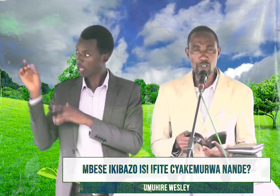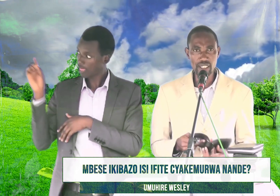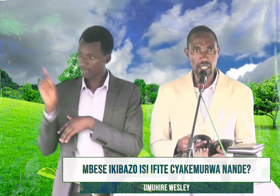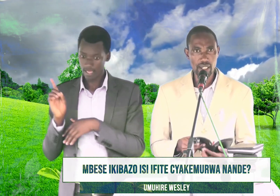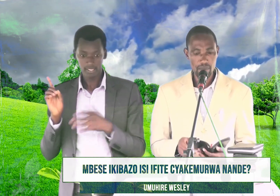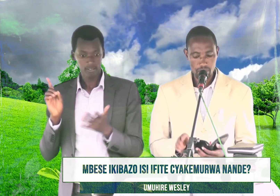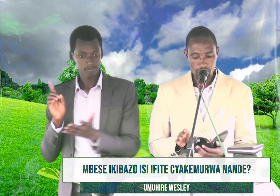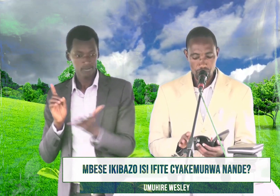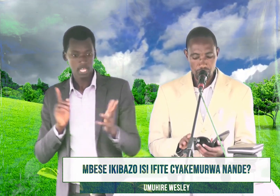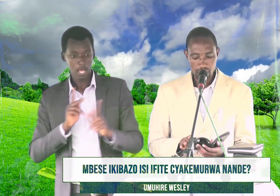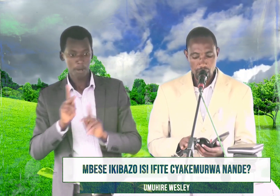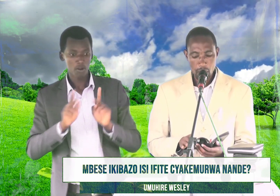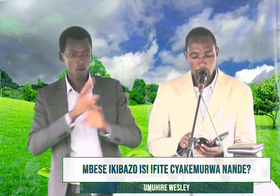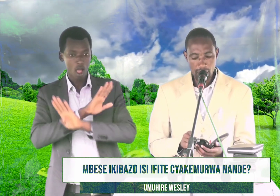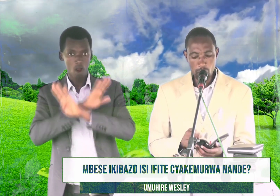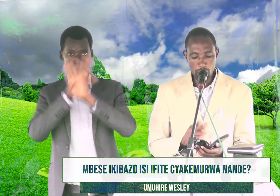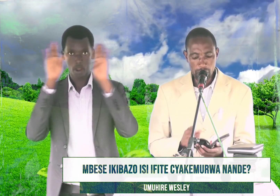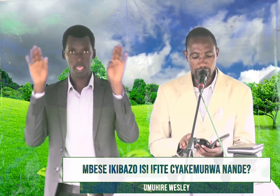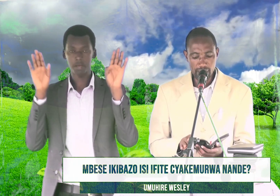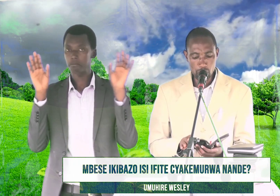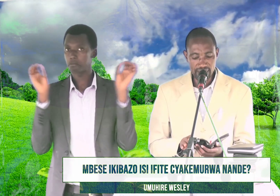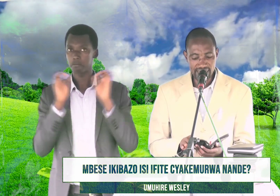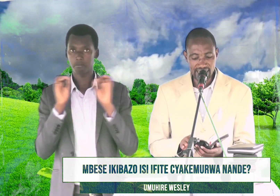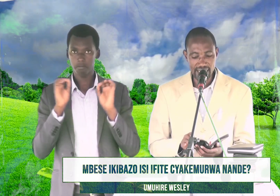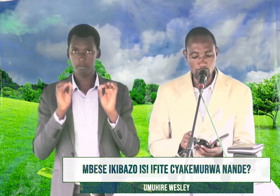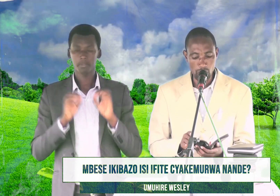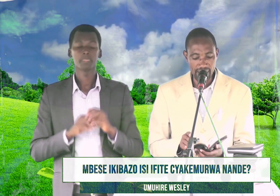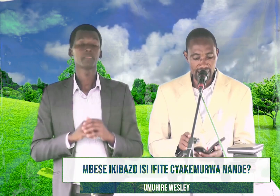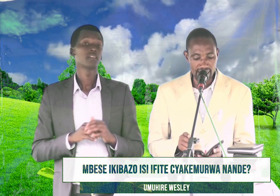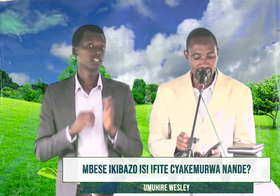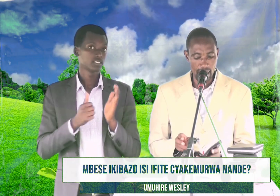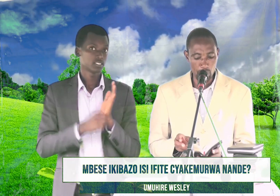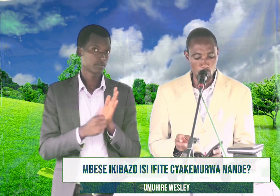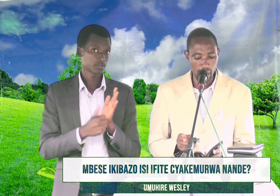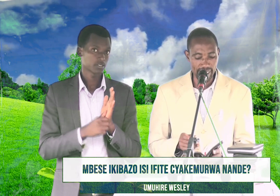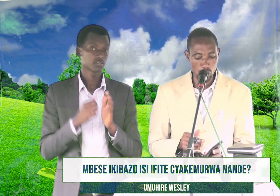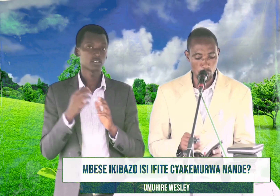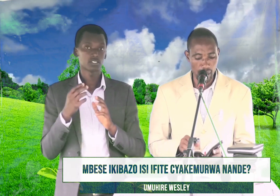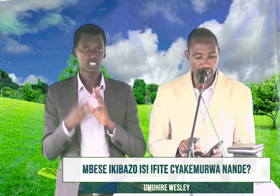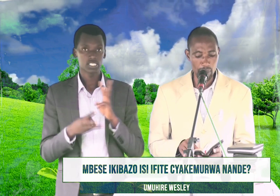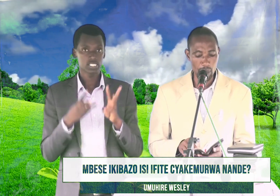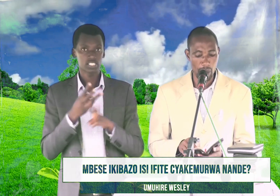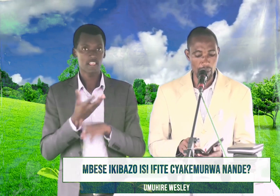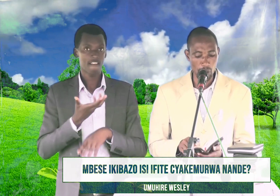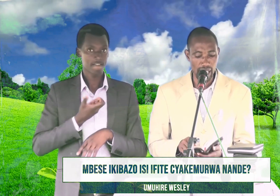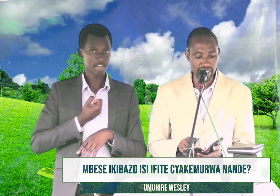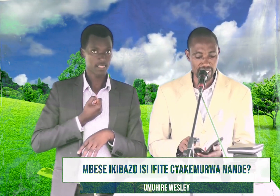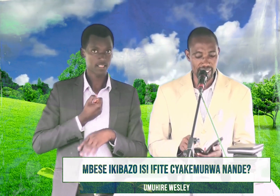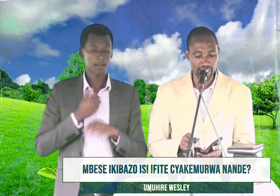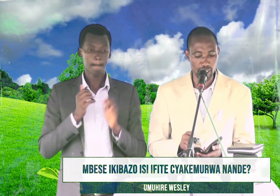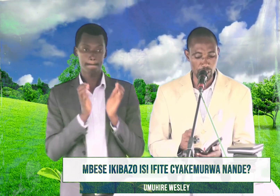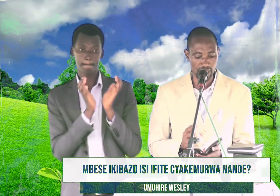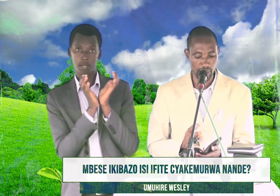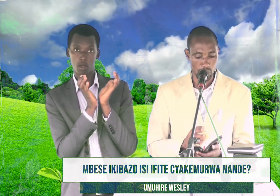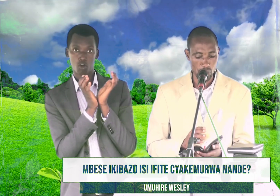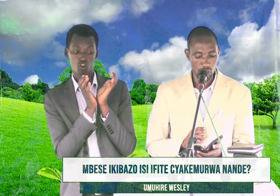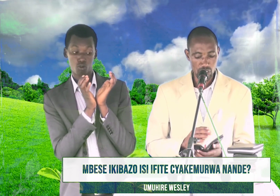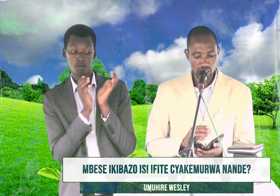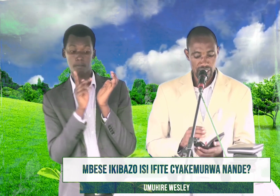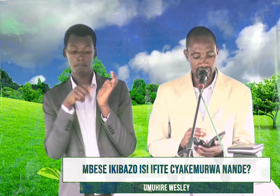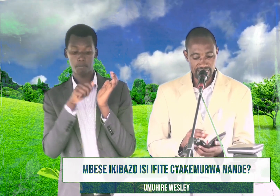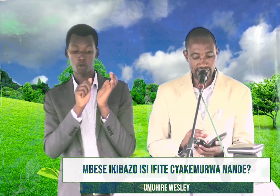Ikibazo isifite, Pawulo yongeye kugisesengura neza mu rwandiko rwa kabiri Pawulo yandikiye